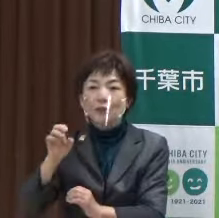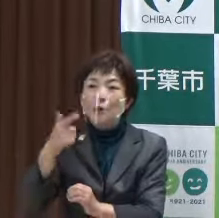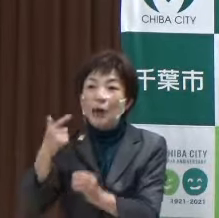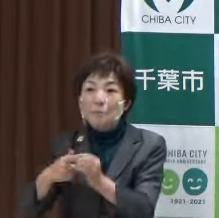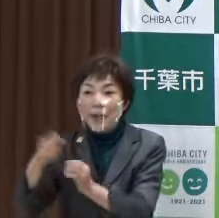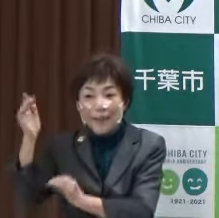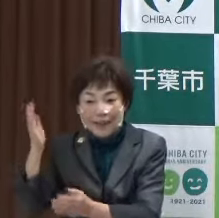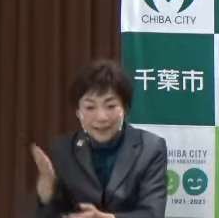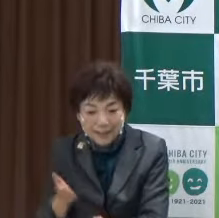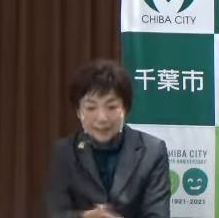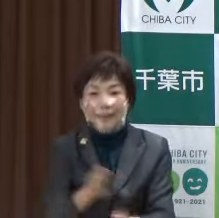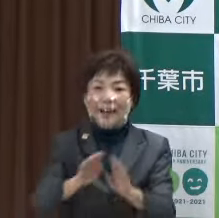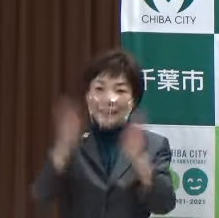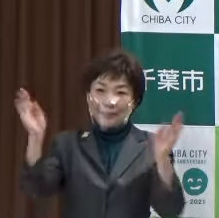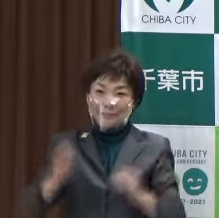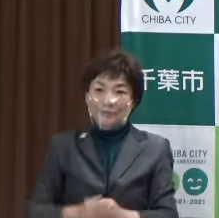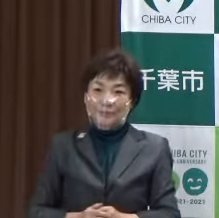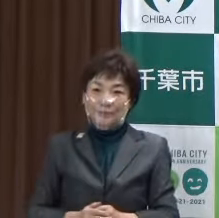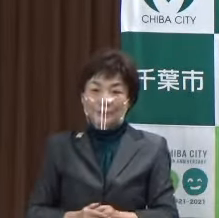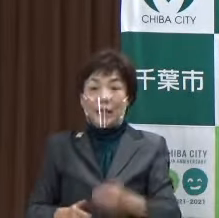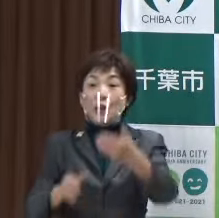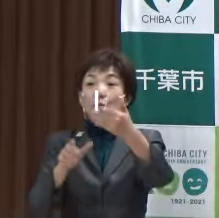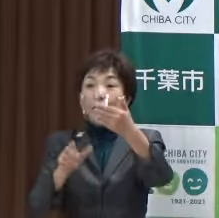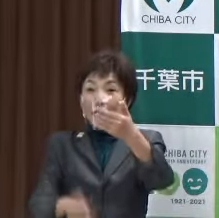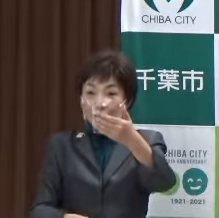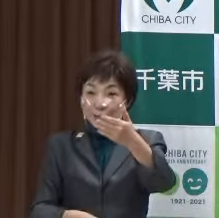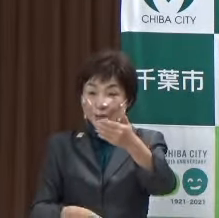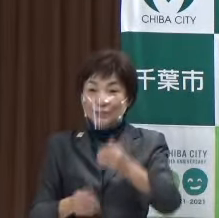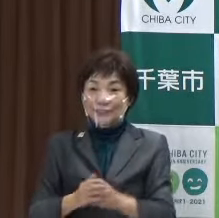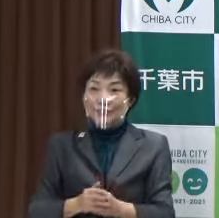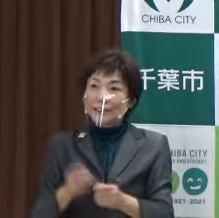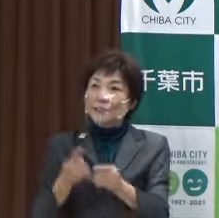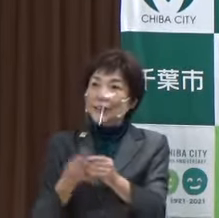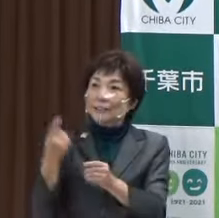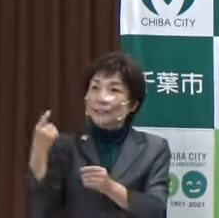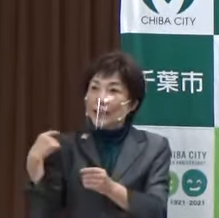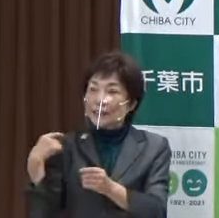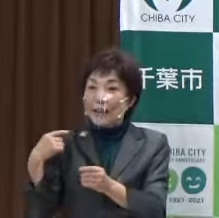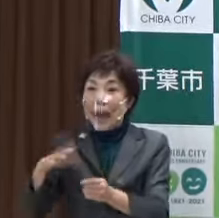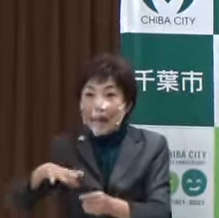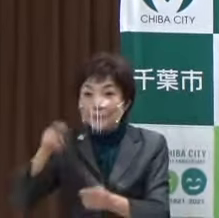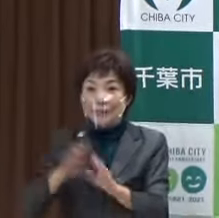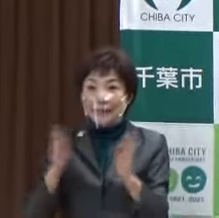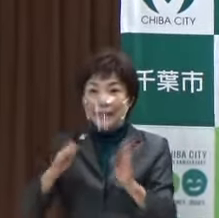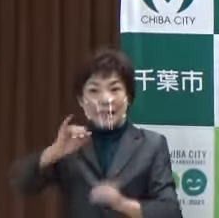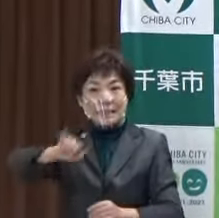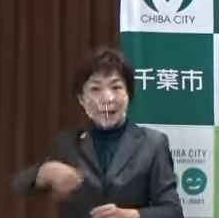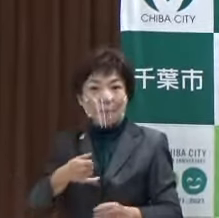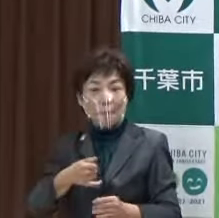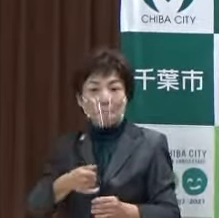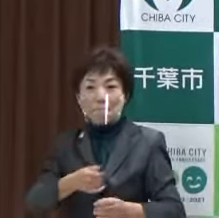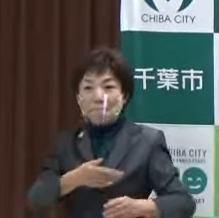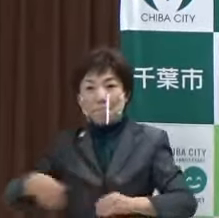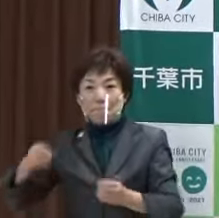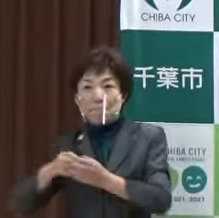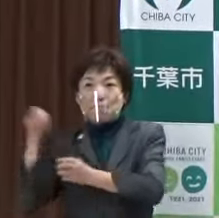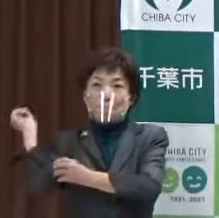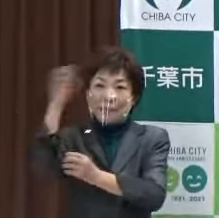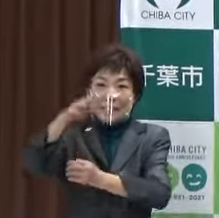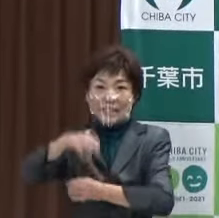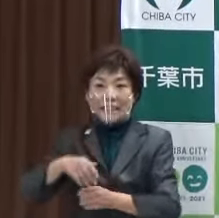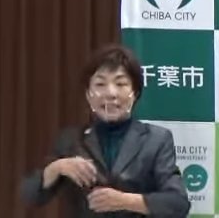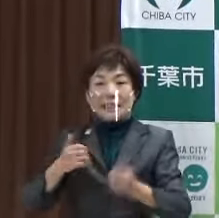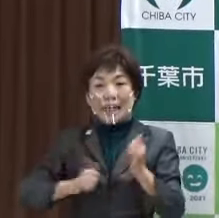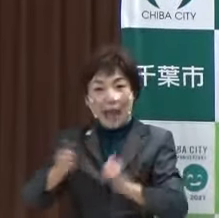ます。そして9月に入りますと、昨年開催いたしましたジャパンビーチ名物フェスティバ